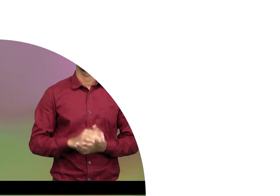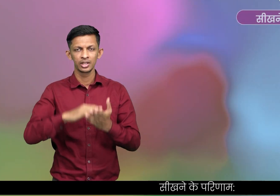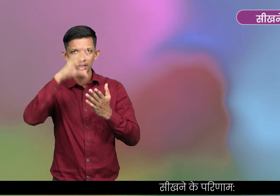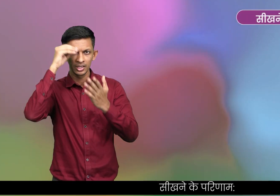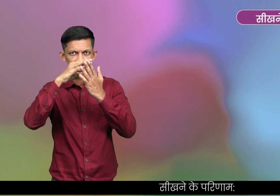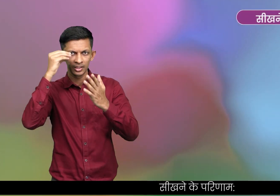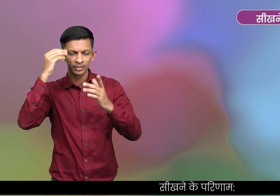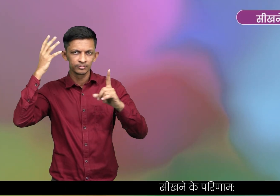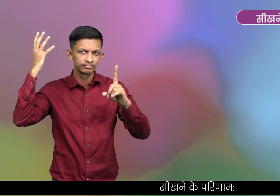सीखने के परिणाम।